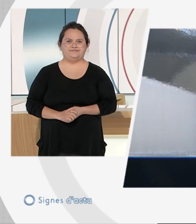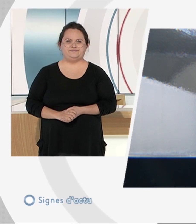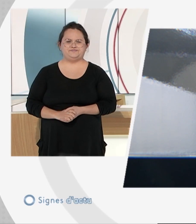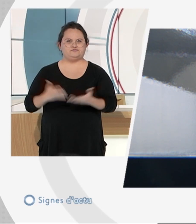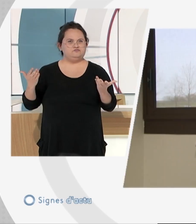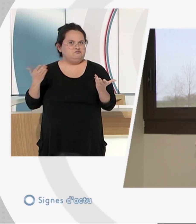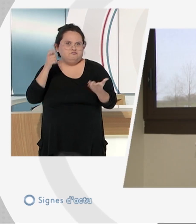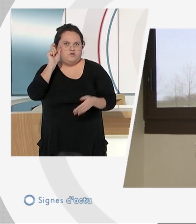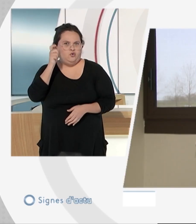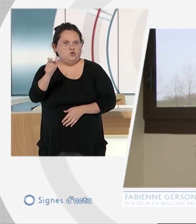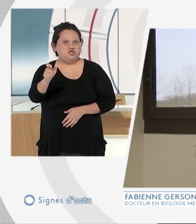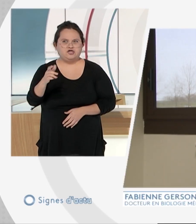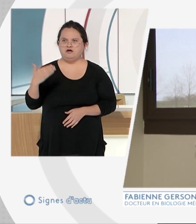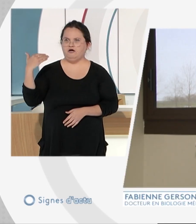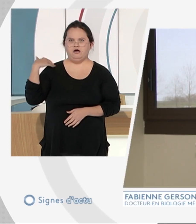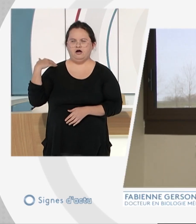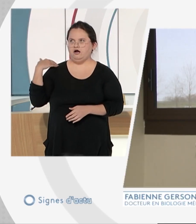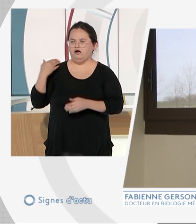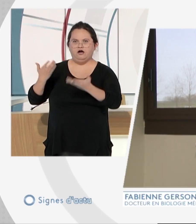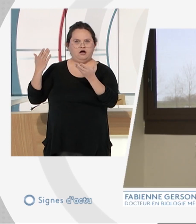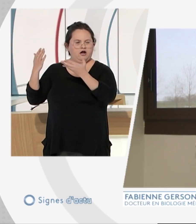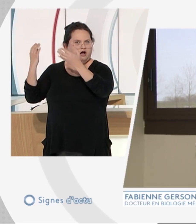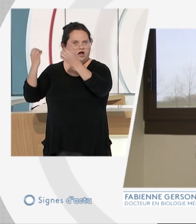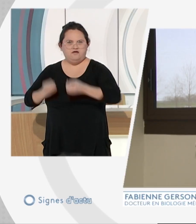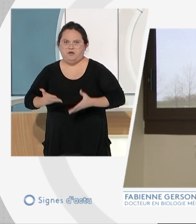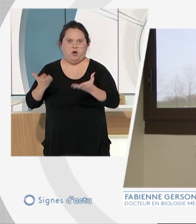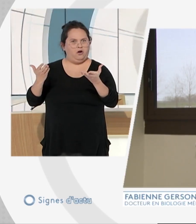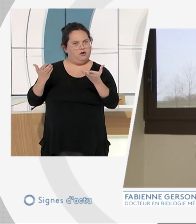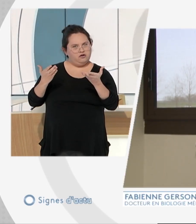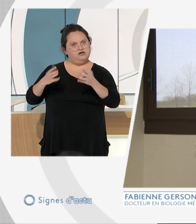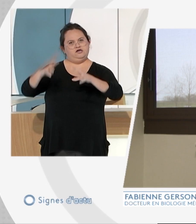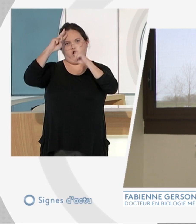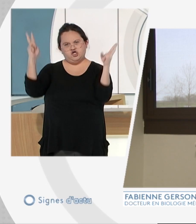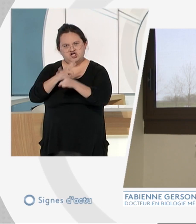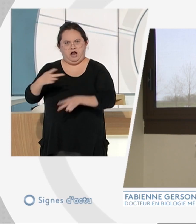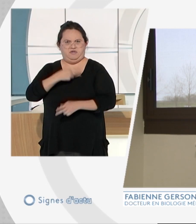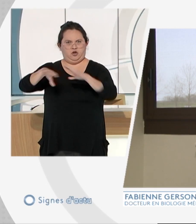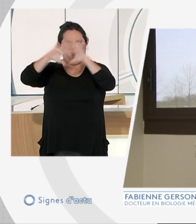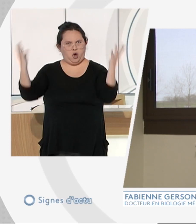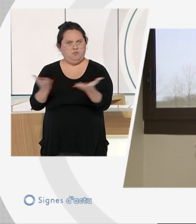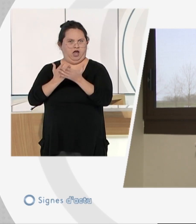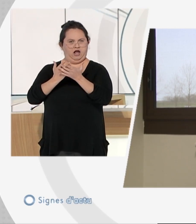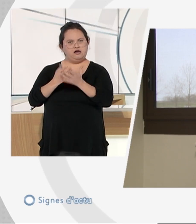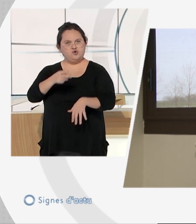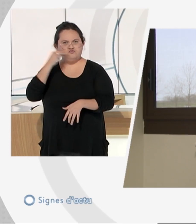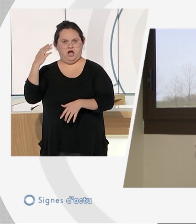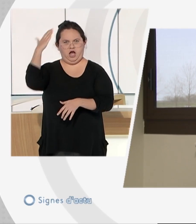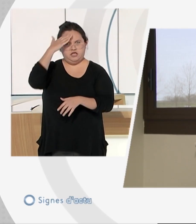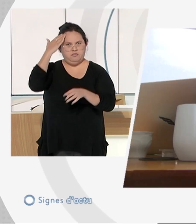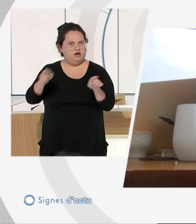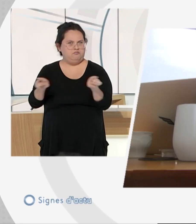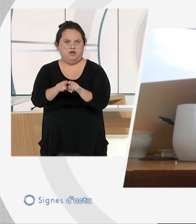Ça fait sens avec tous les derniers événements et de prendre en compte la médecine dans sa globalité et de ne pas séparer l'animal de